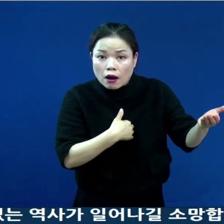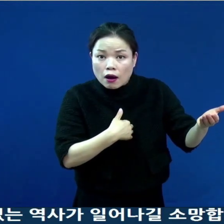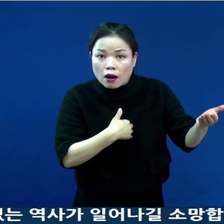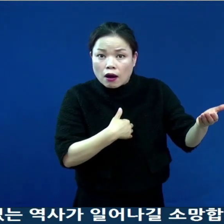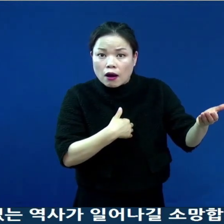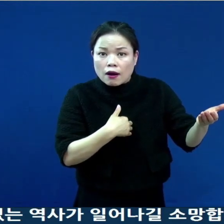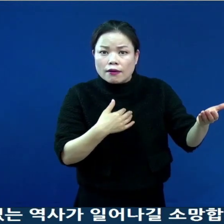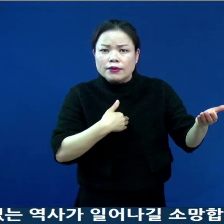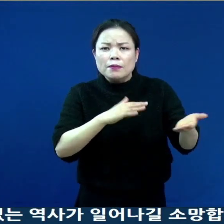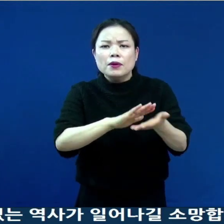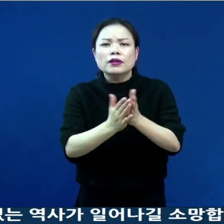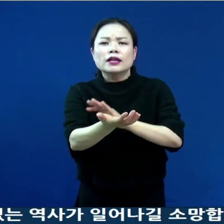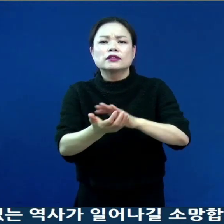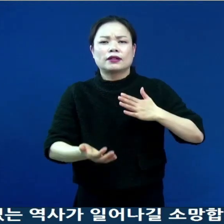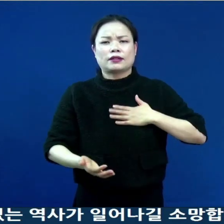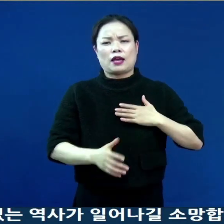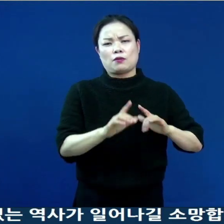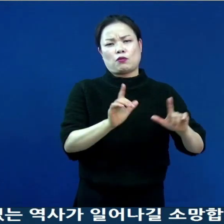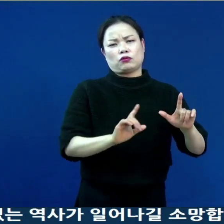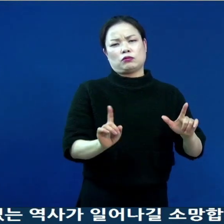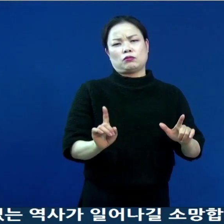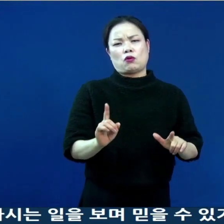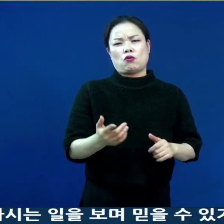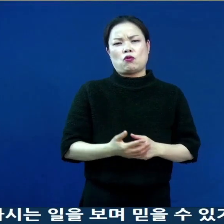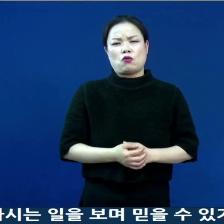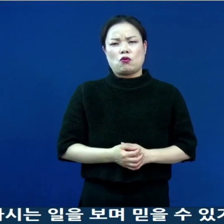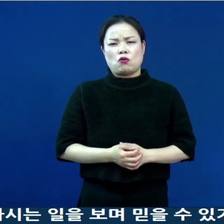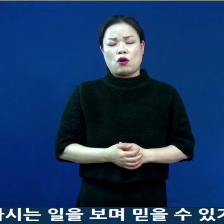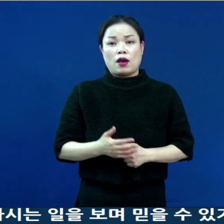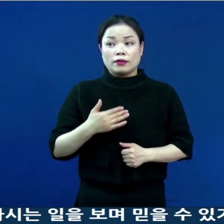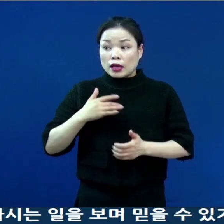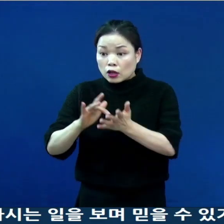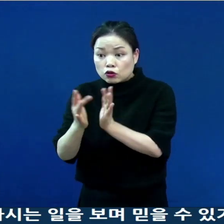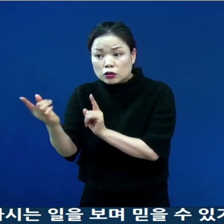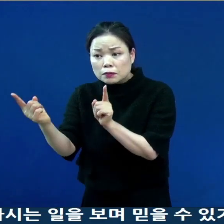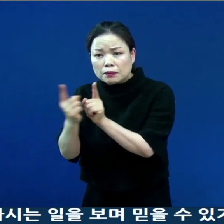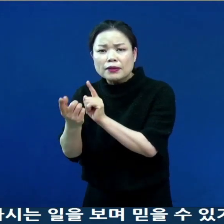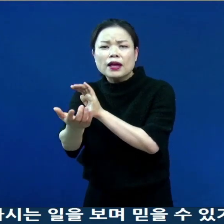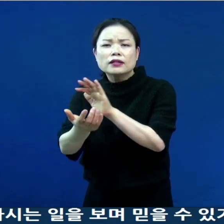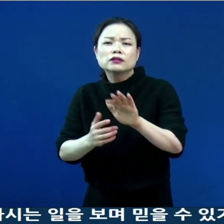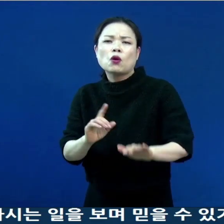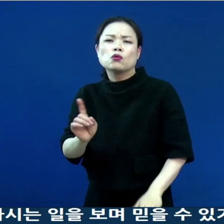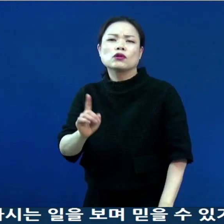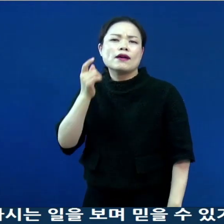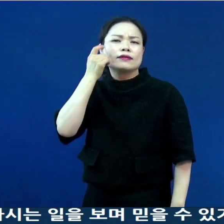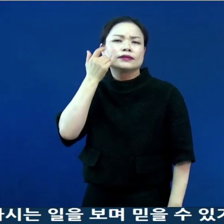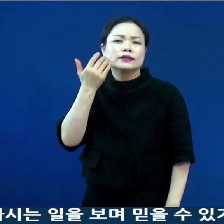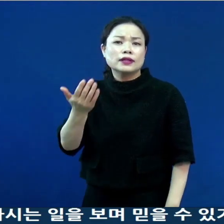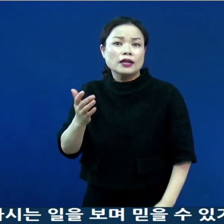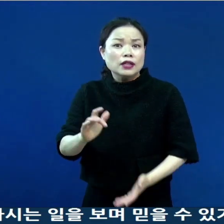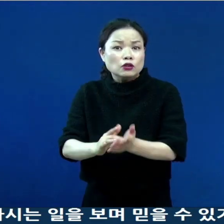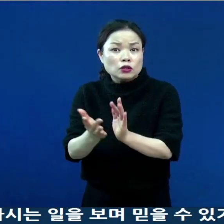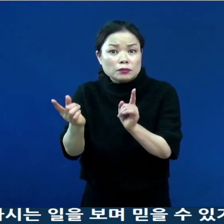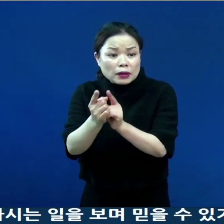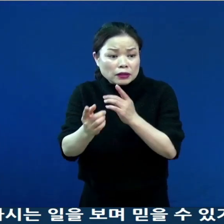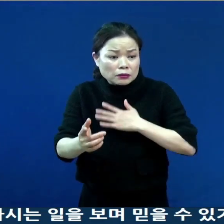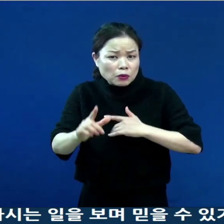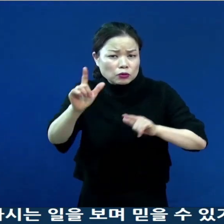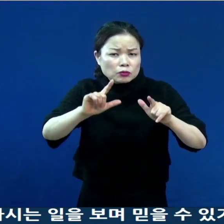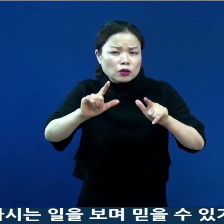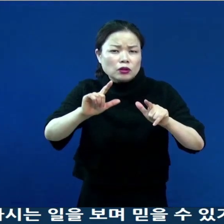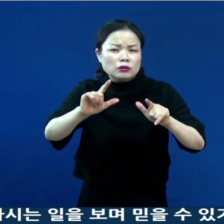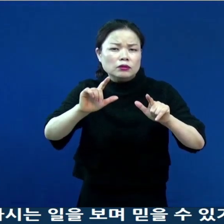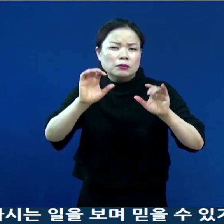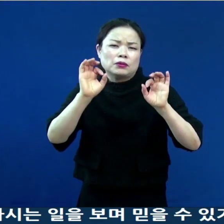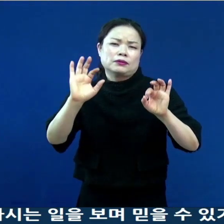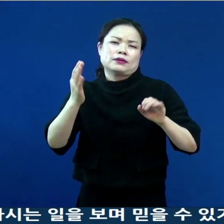내가 변하기 전에 나의 모습은 어땠는가? 내가 예수님 만나기 전에 내 모습은 어땠는가? 예수님을 만난 내 모습을 통해서 그 모습을